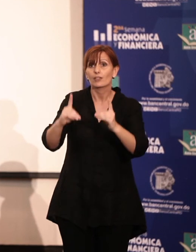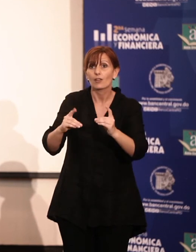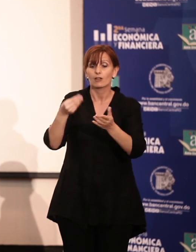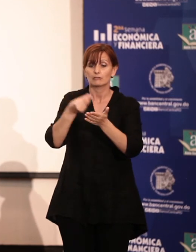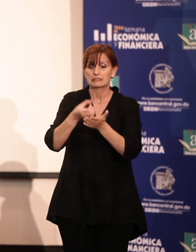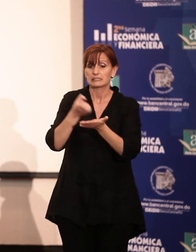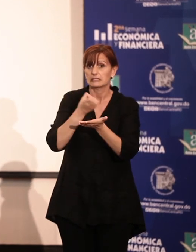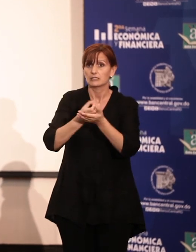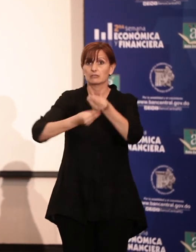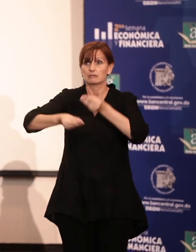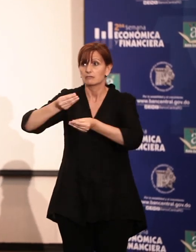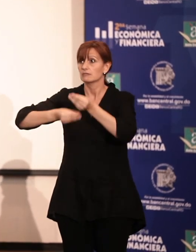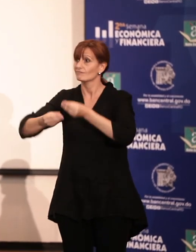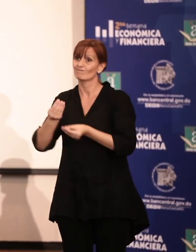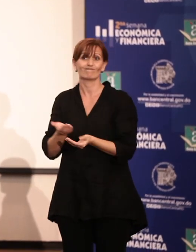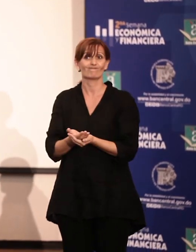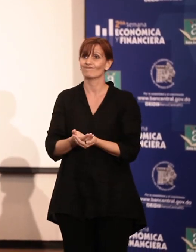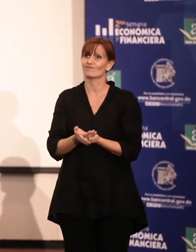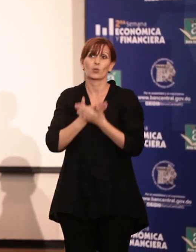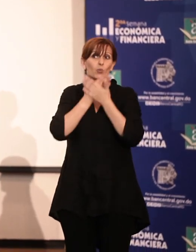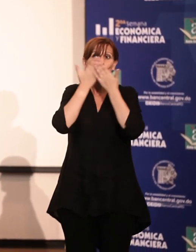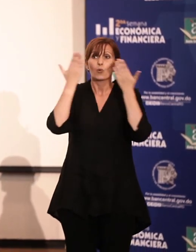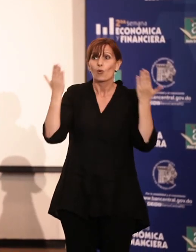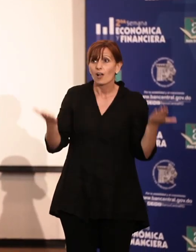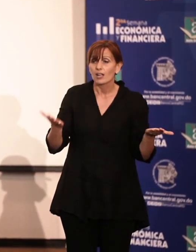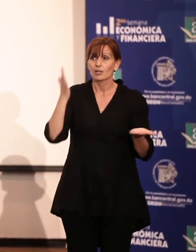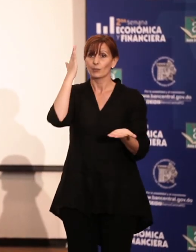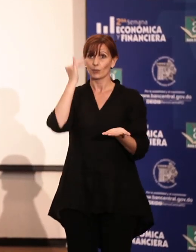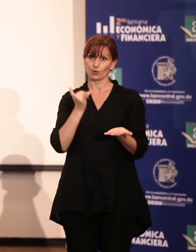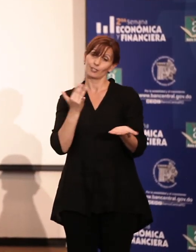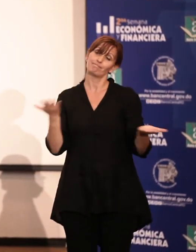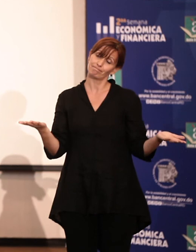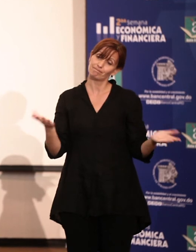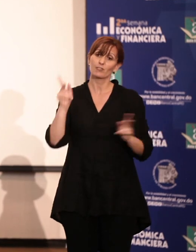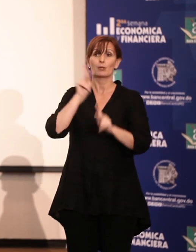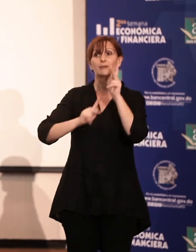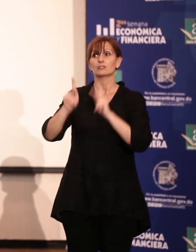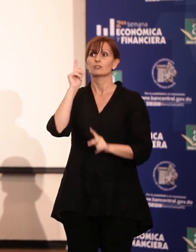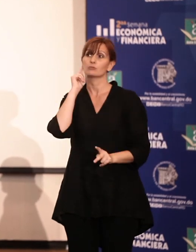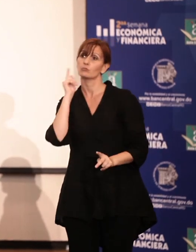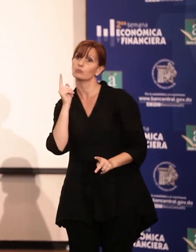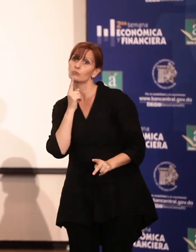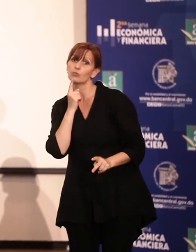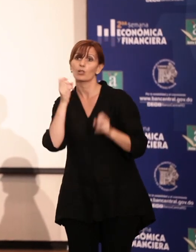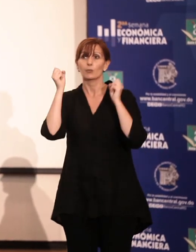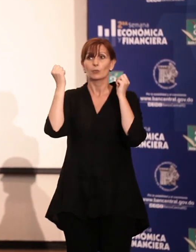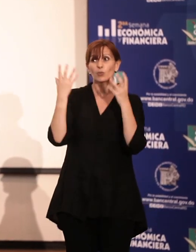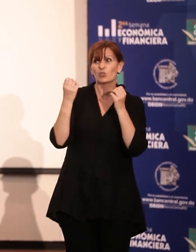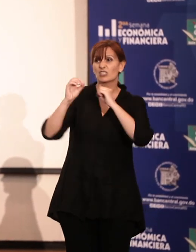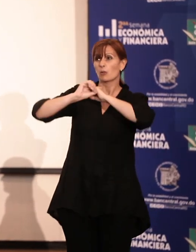llega porque no están como sordos como son hay mucha propaganda que se hace